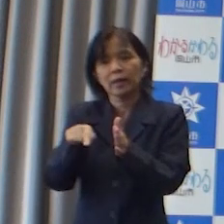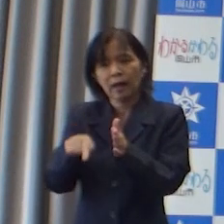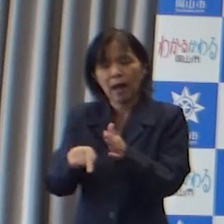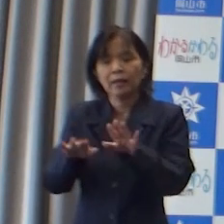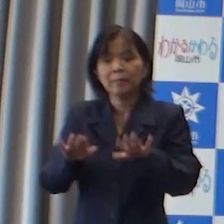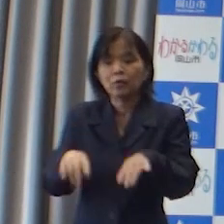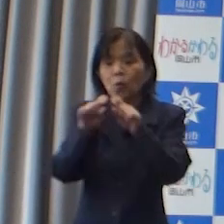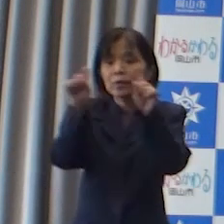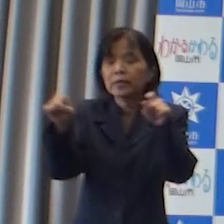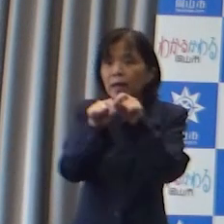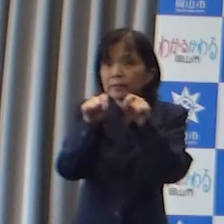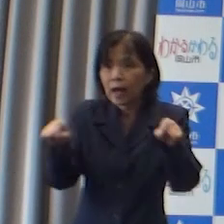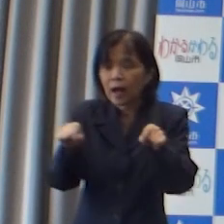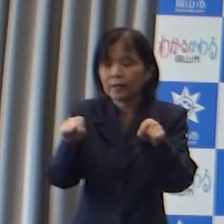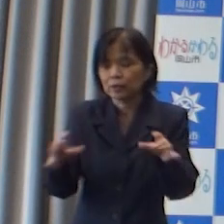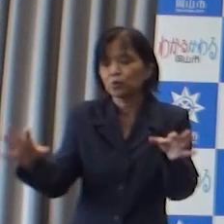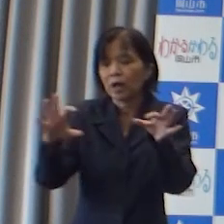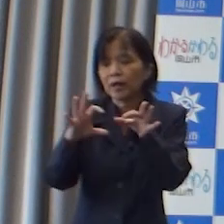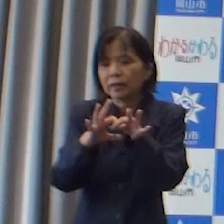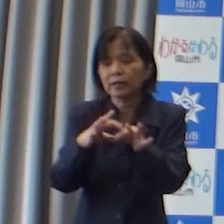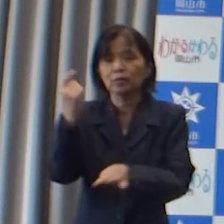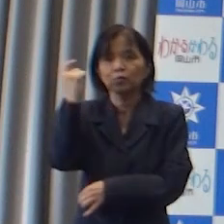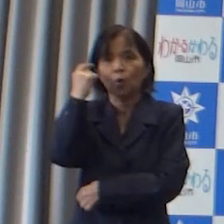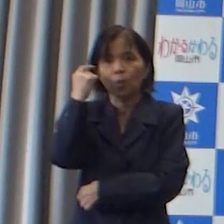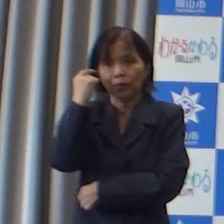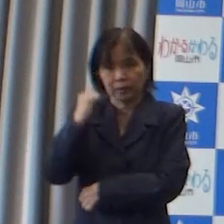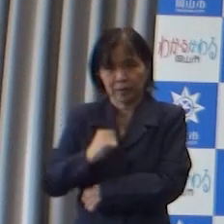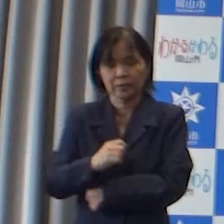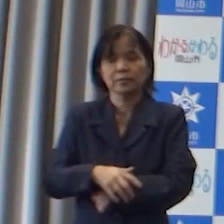績につながったものだと考えております。